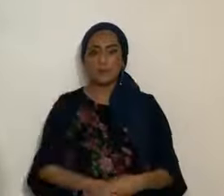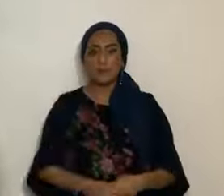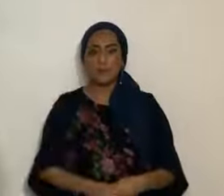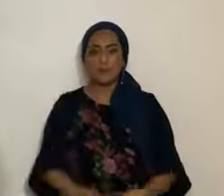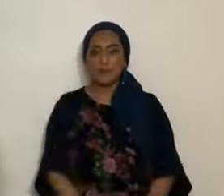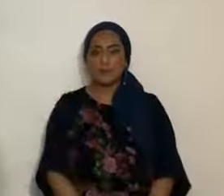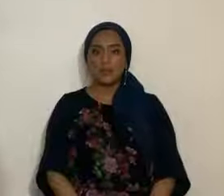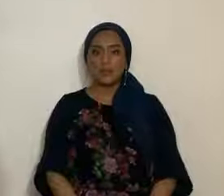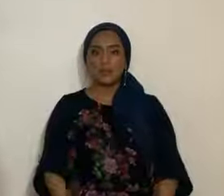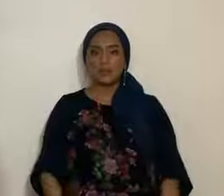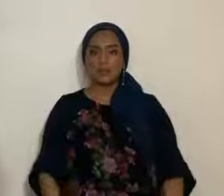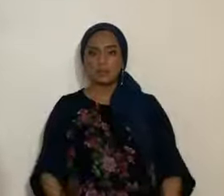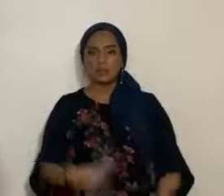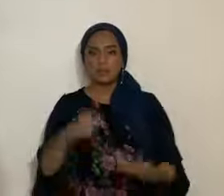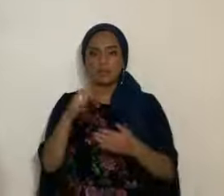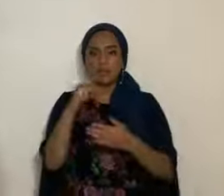En los versos